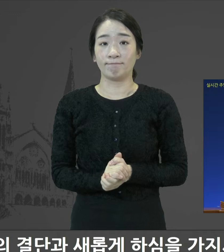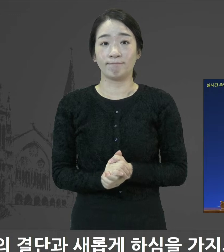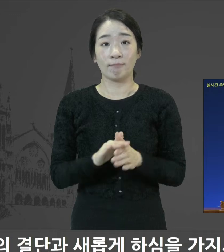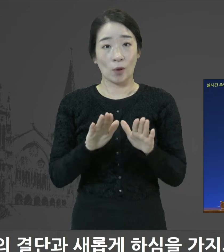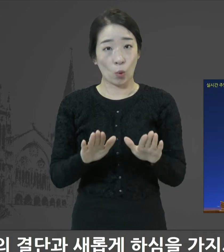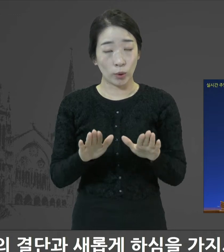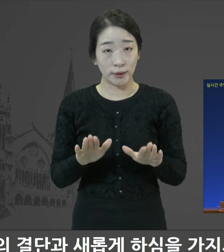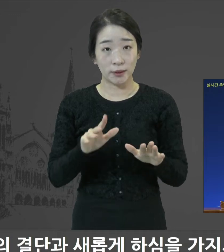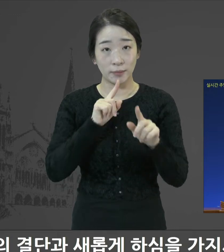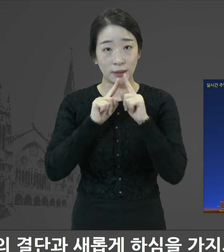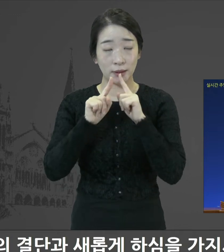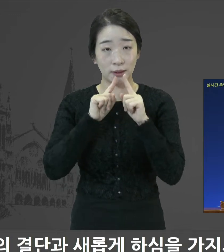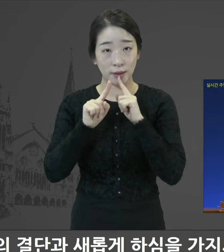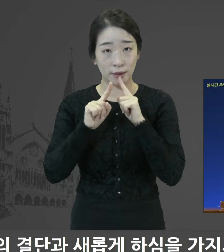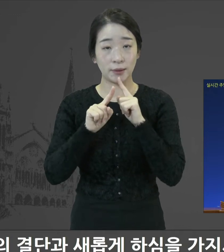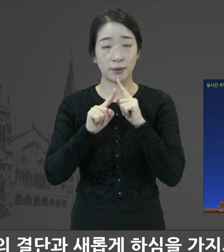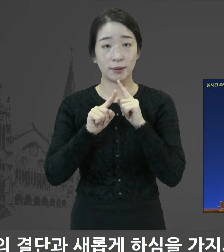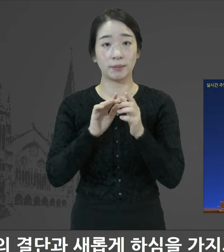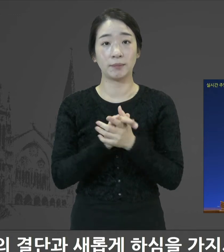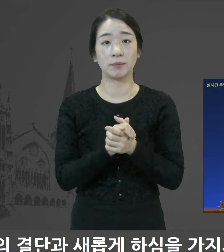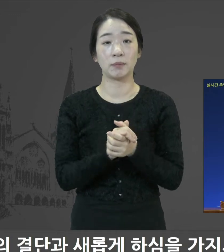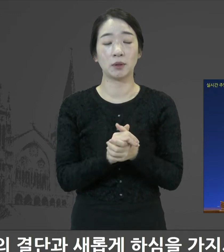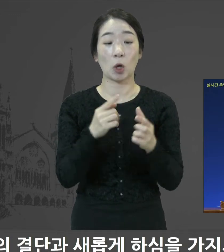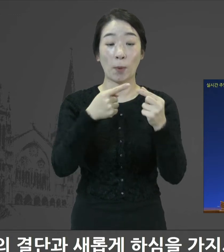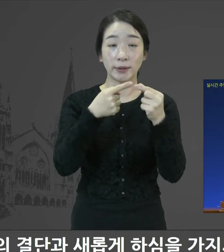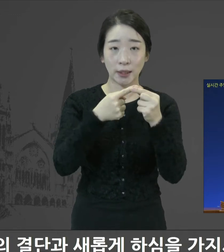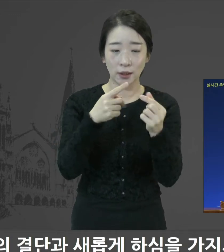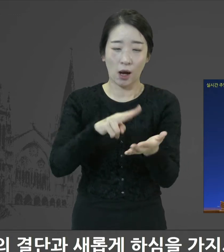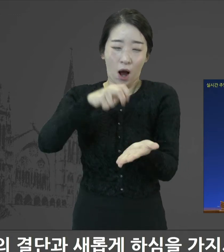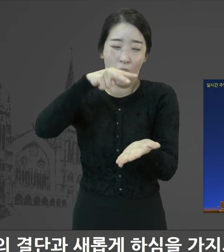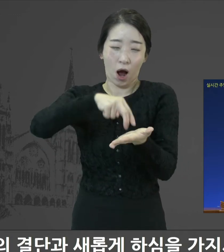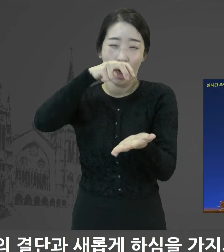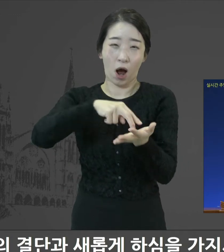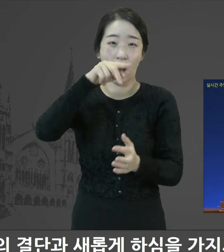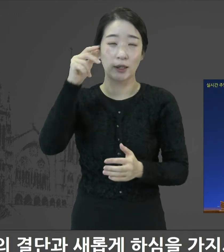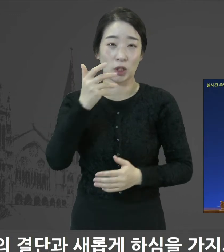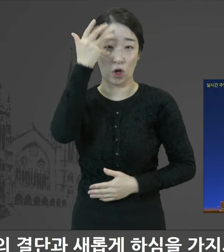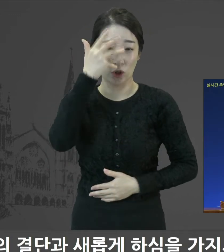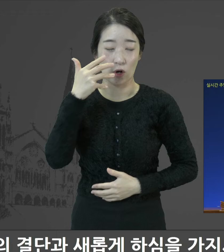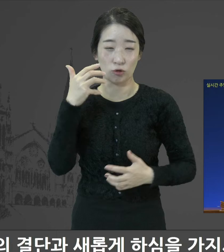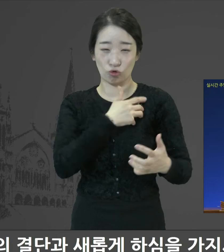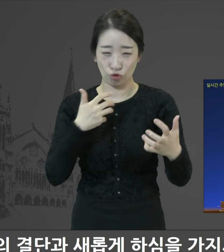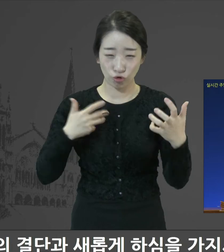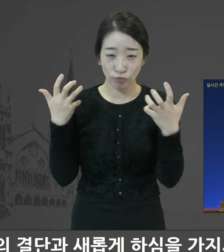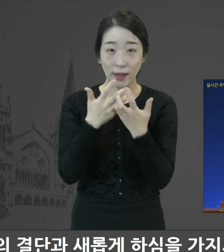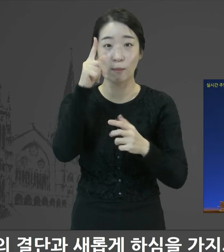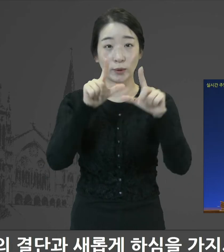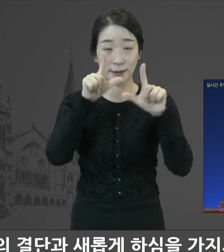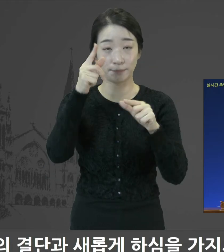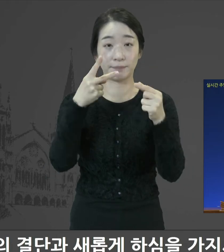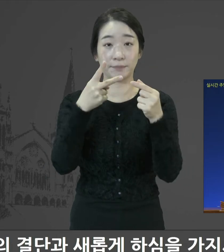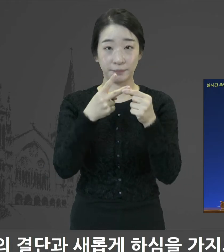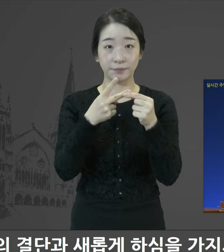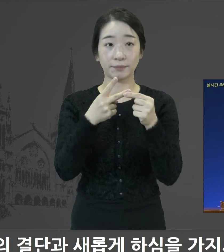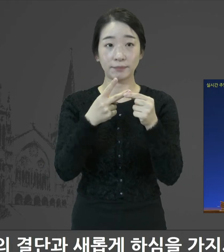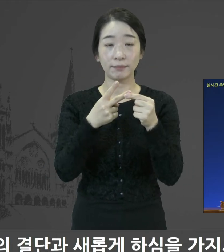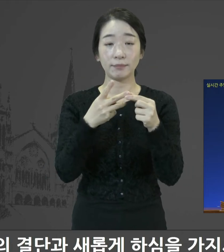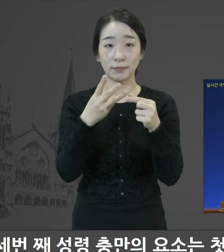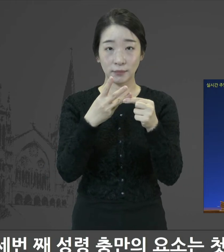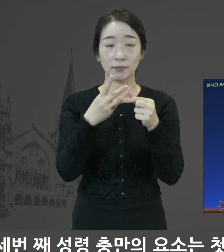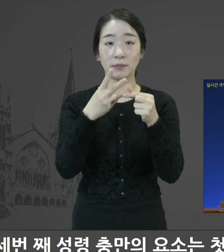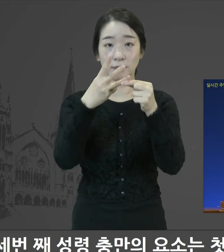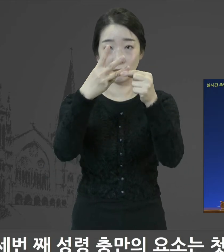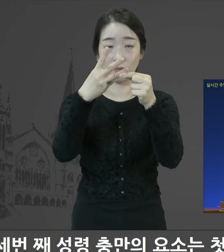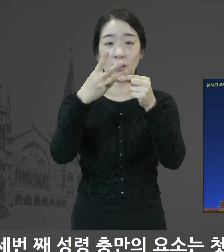번째 성령 충만의 요소는 첫 번째 펄쩍펄쩍 뛴 거, 두 번째 하나님이 하신 일에 대한 해석자가 된 거, 이제 세